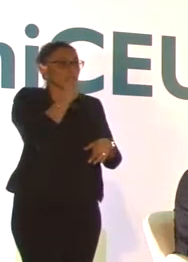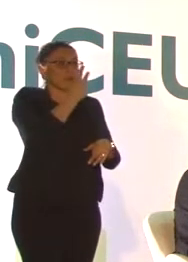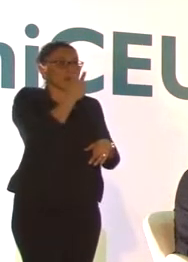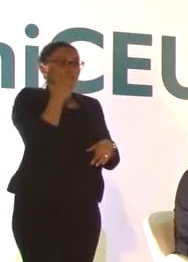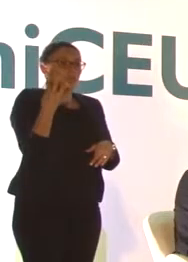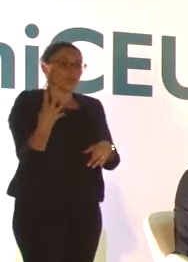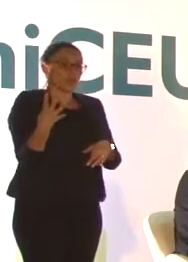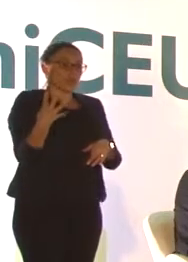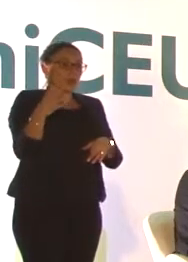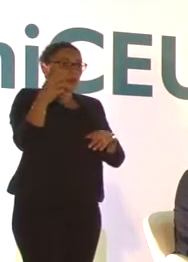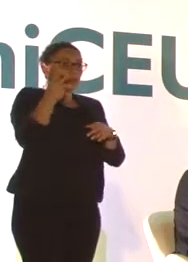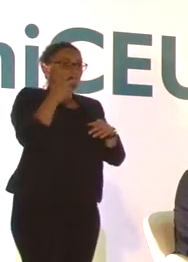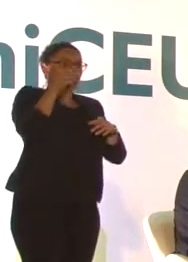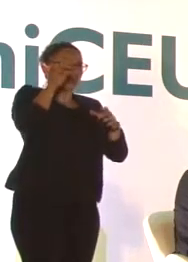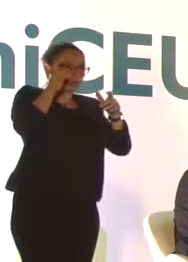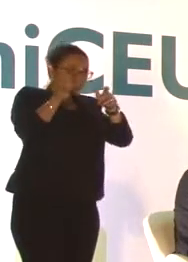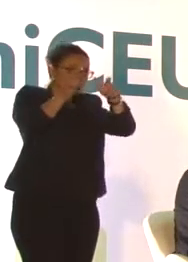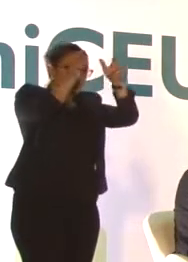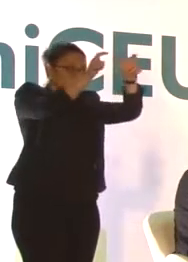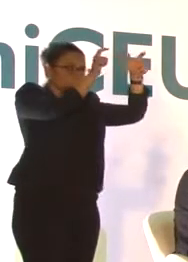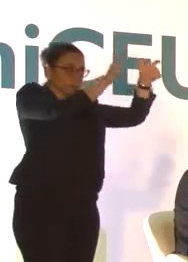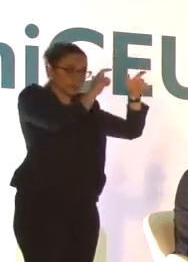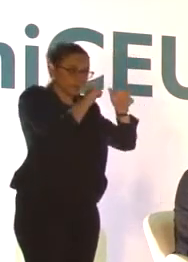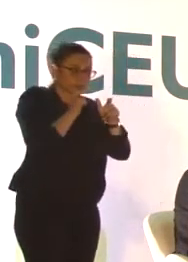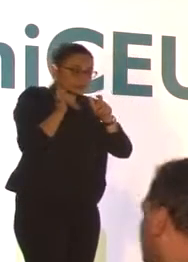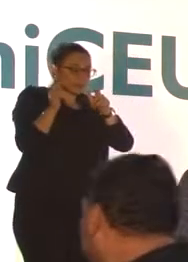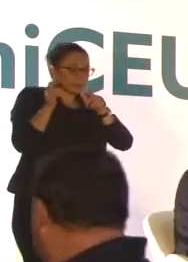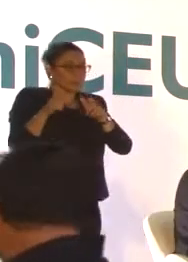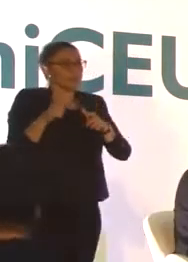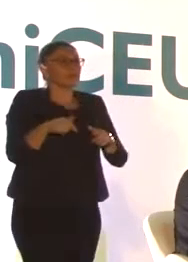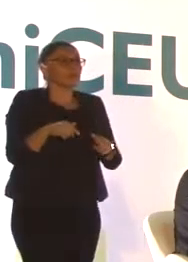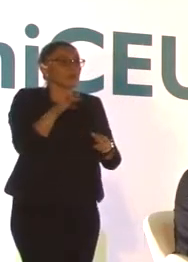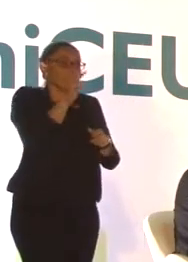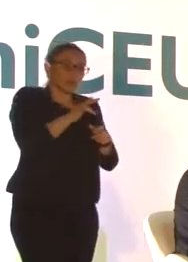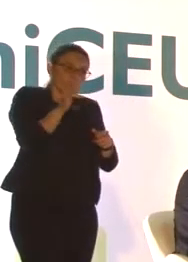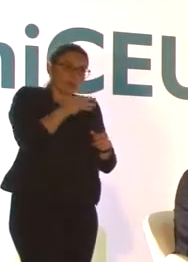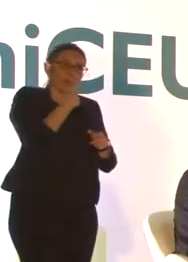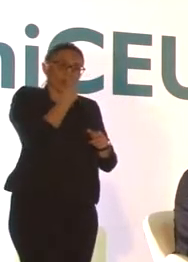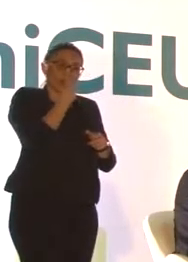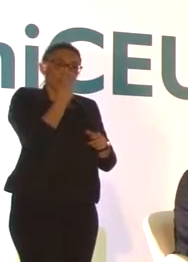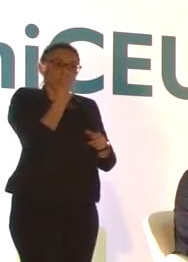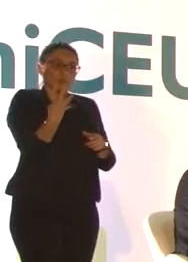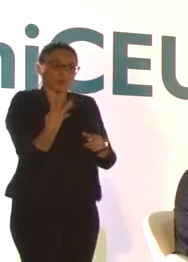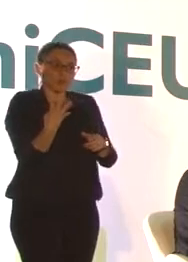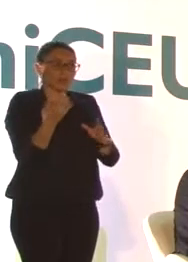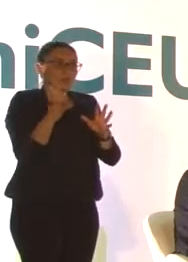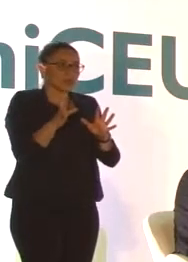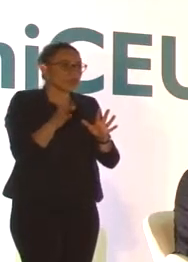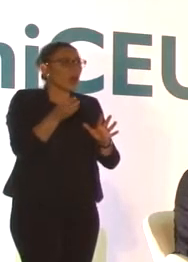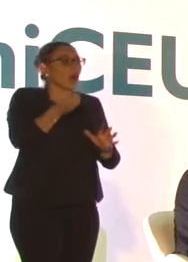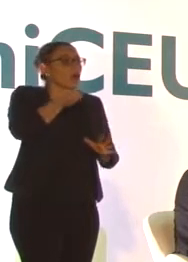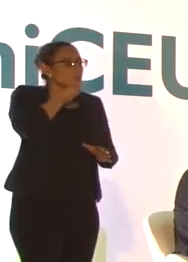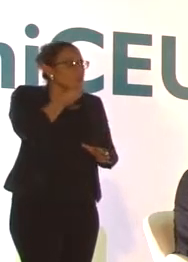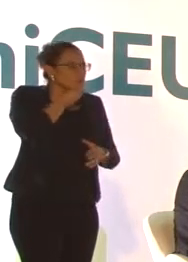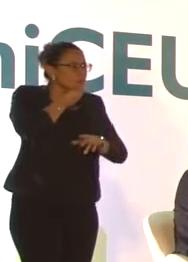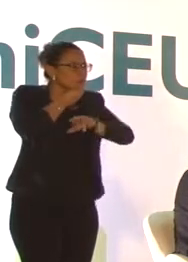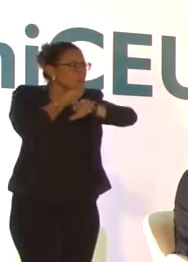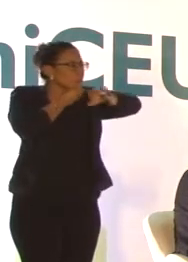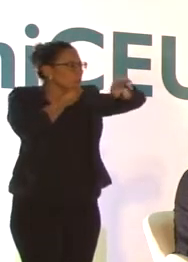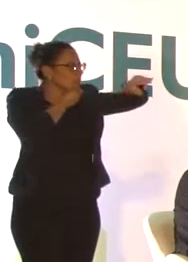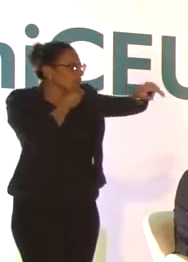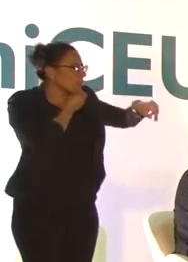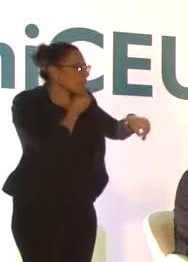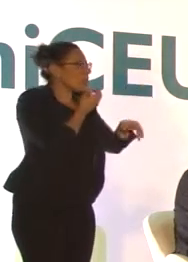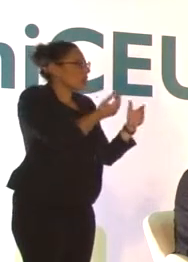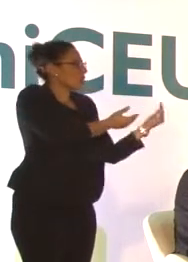campus hoje em 24 cidades, já deu a oportunidade para que muitos